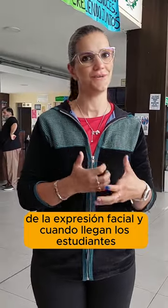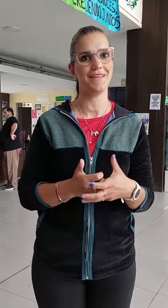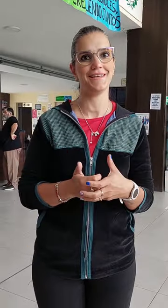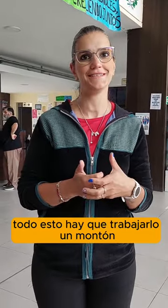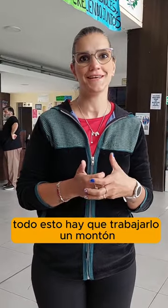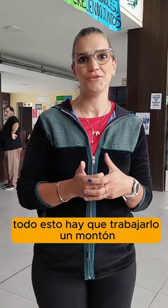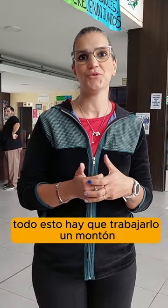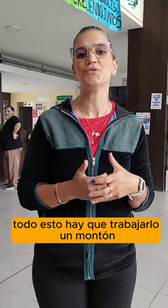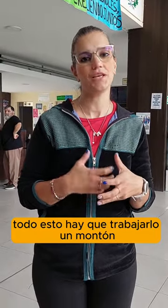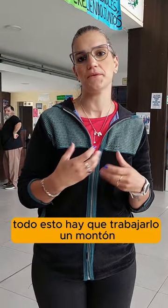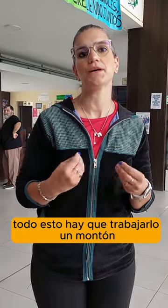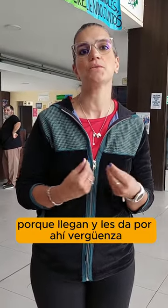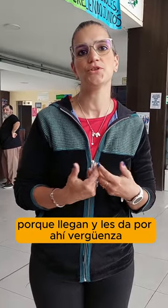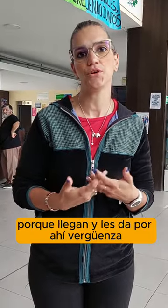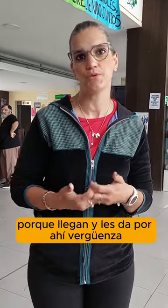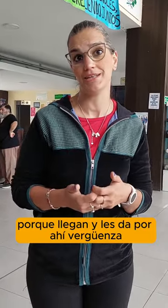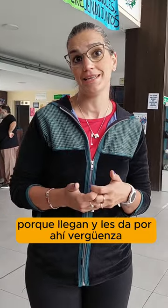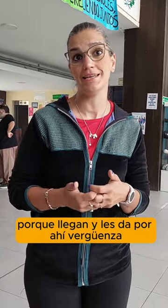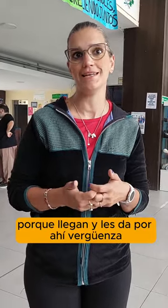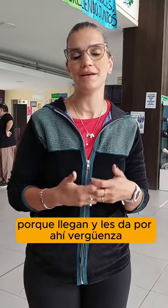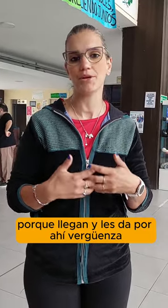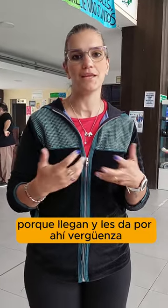estudiantes, todo esto hay que trabajarlo un montón, porque llegan y les da por ahí vergüenza